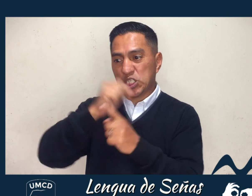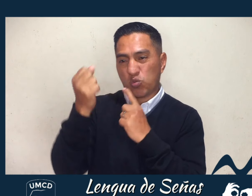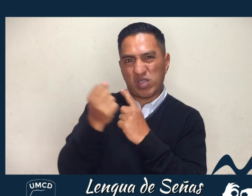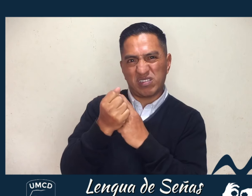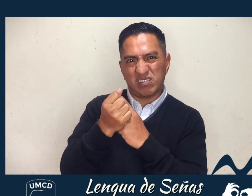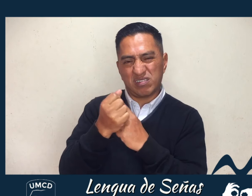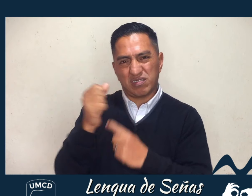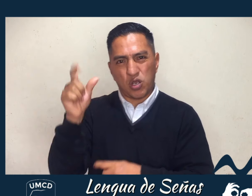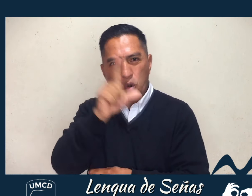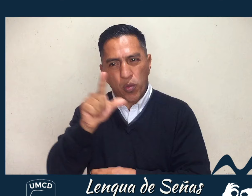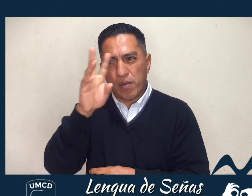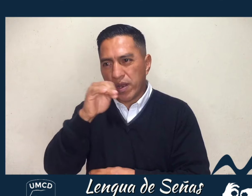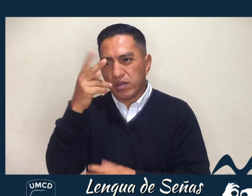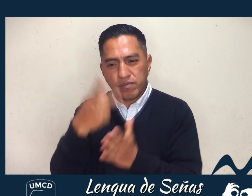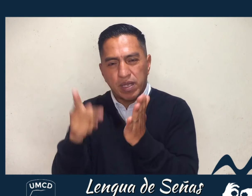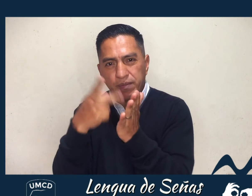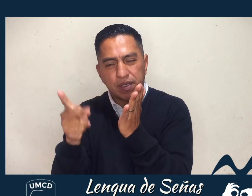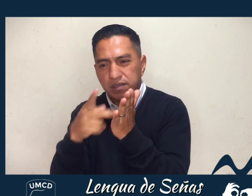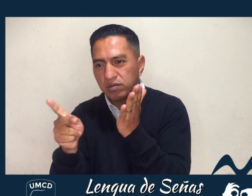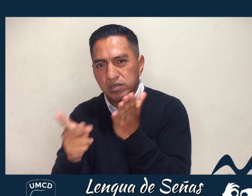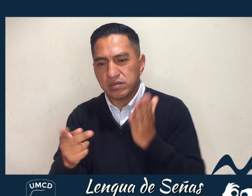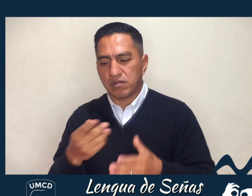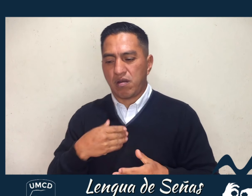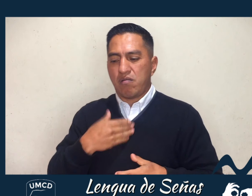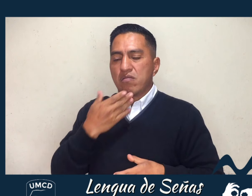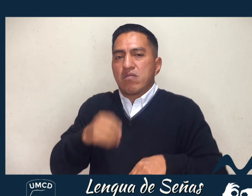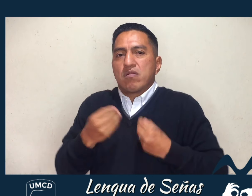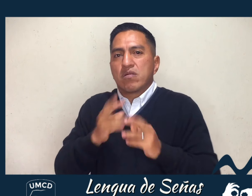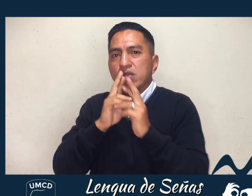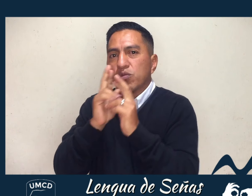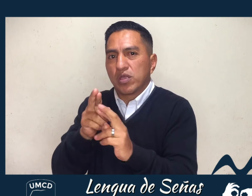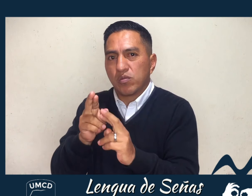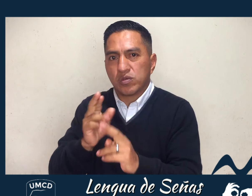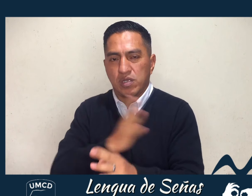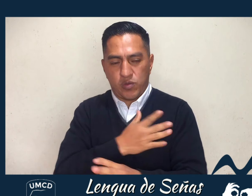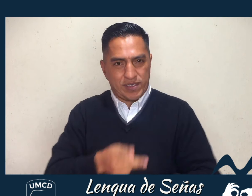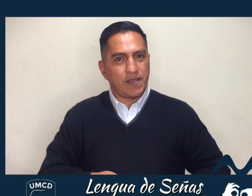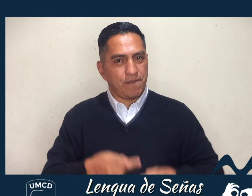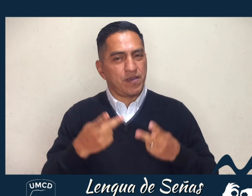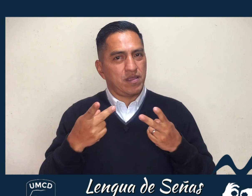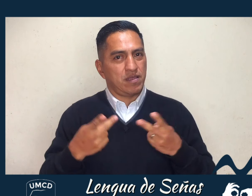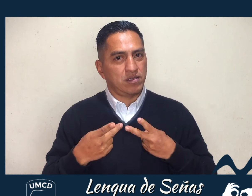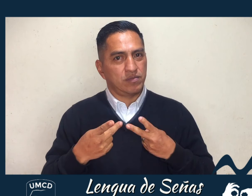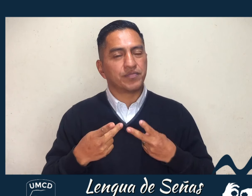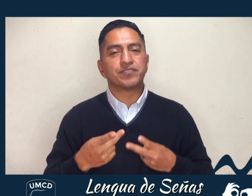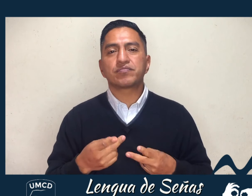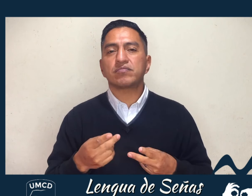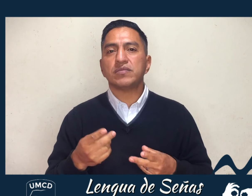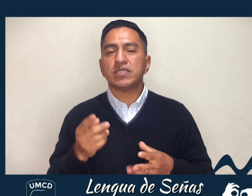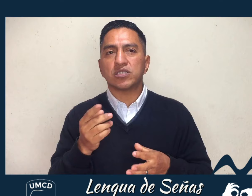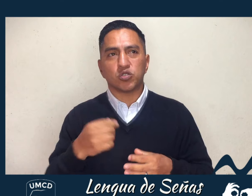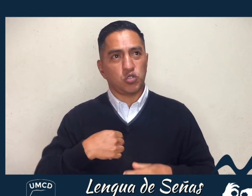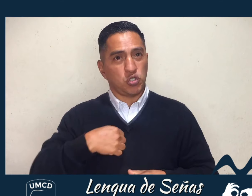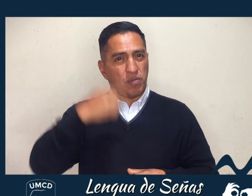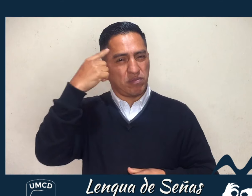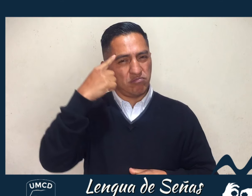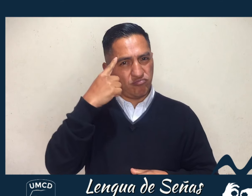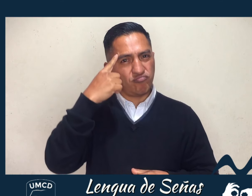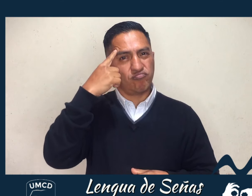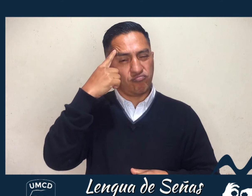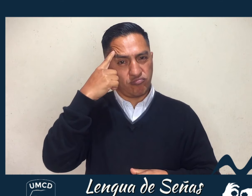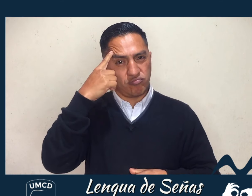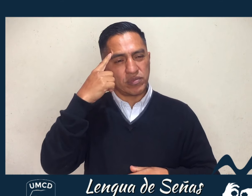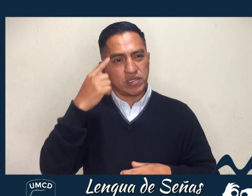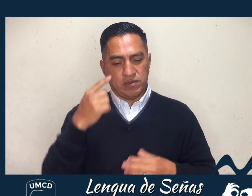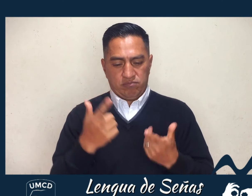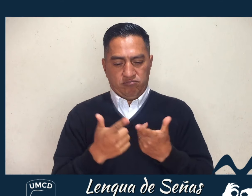las situaciones cotidianas de la vida, es que se da el comportamiento que nosotros mostramos. Esa intuición es la